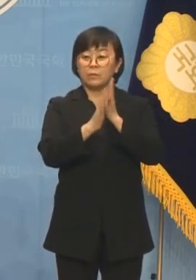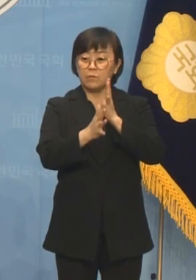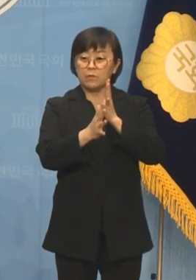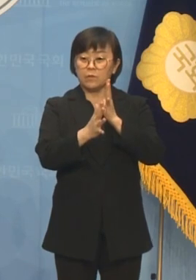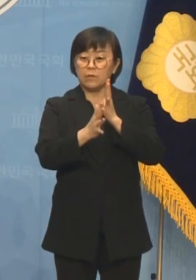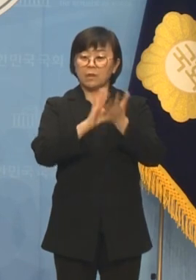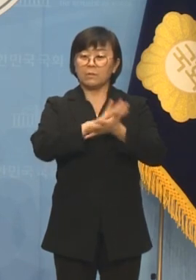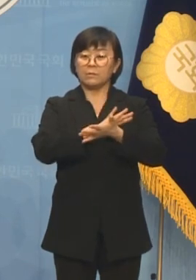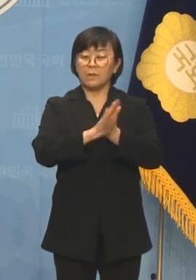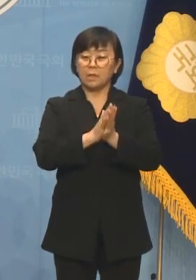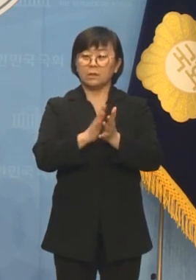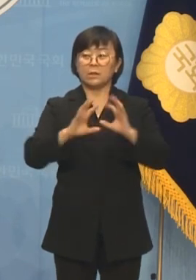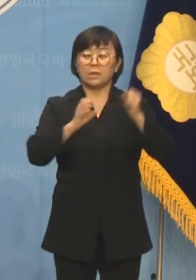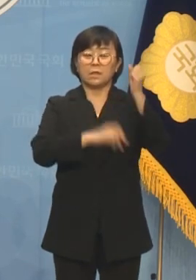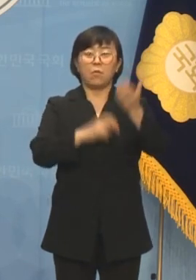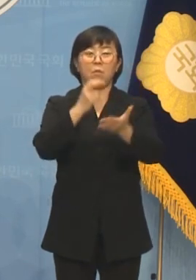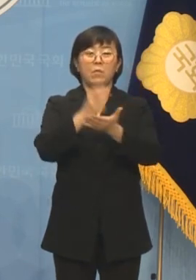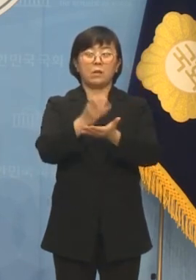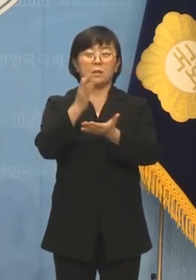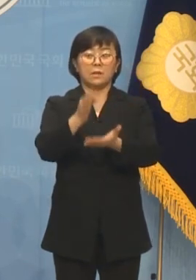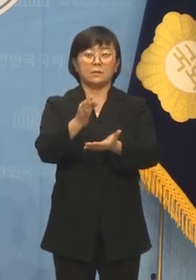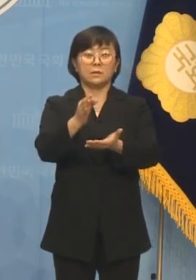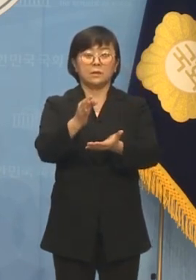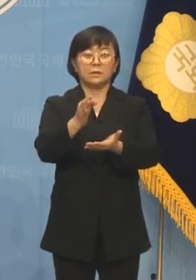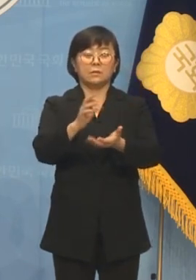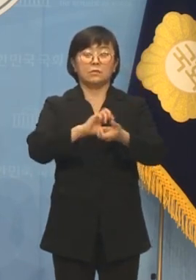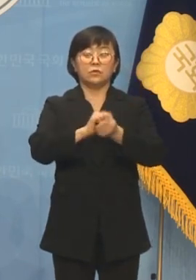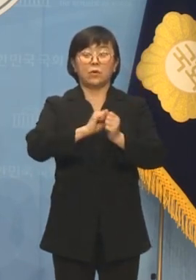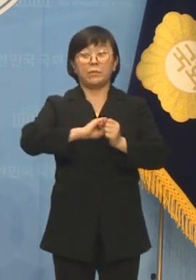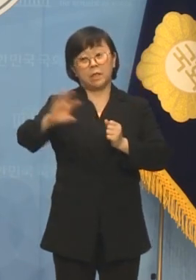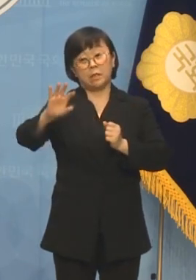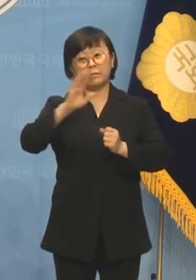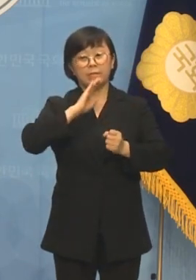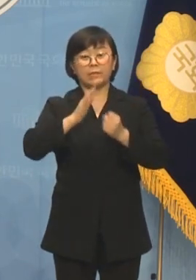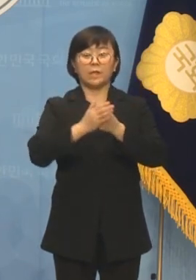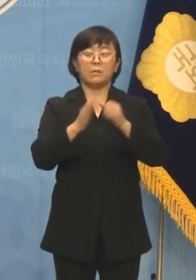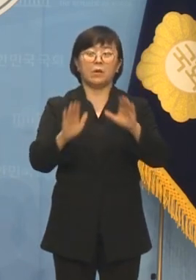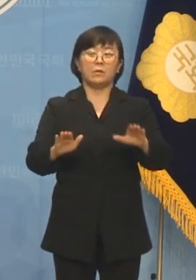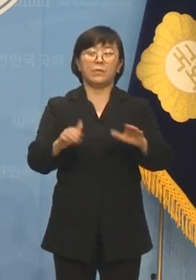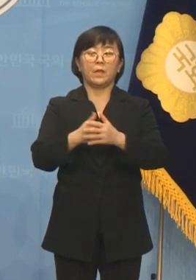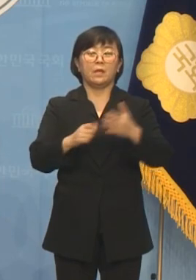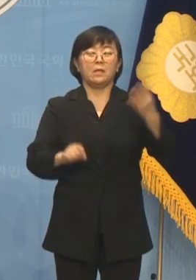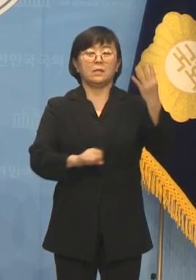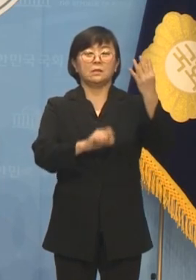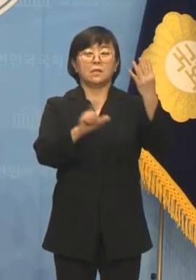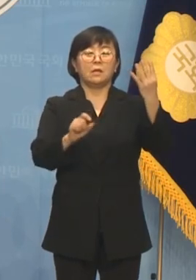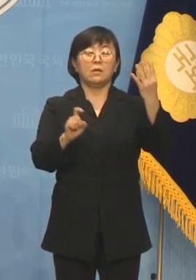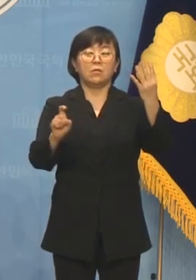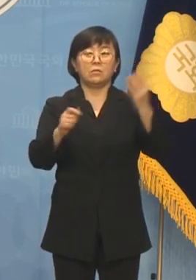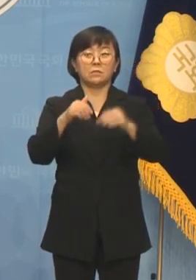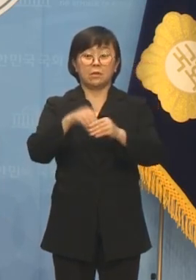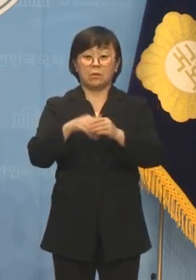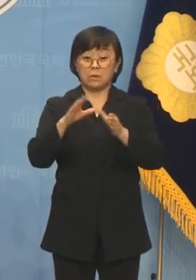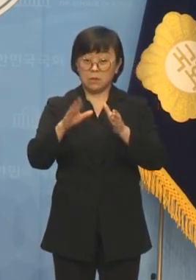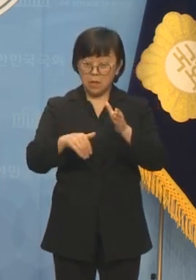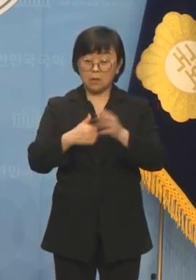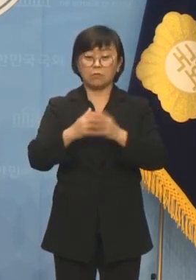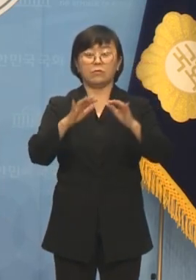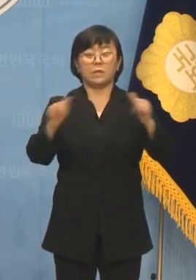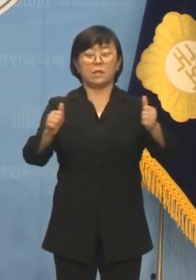유린하고 헌법 가치를 휴지 조각처럼 여긴다면 이번 410 총선에서